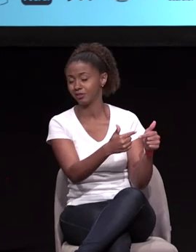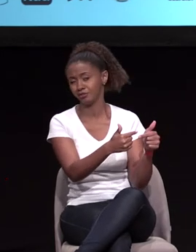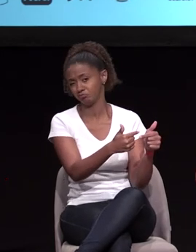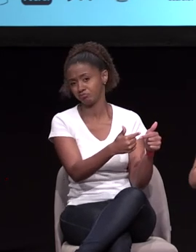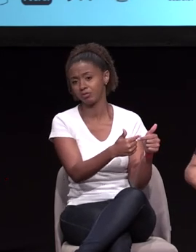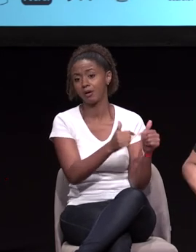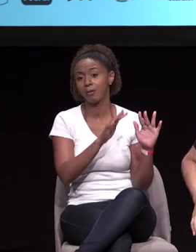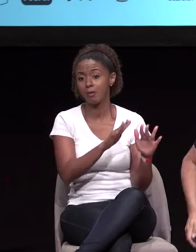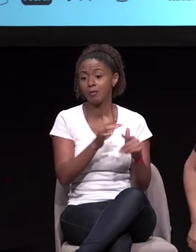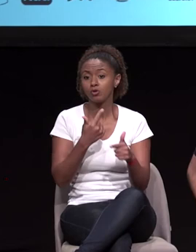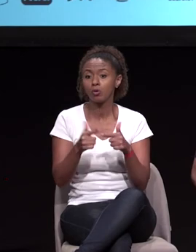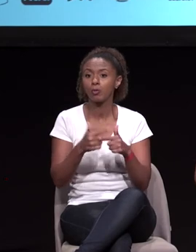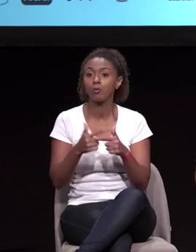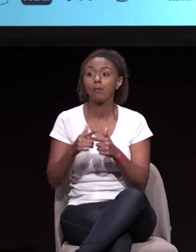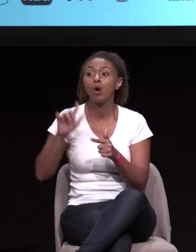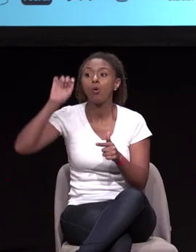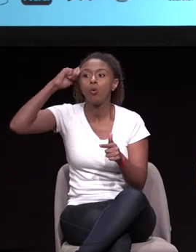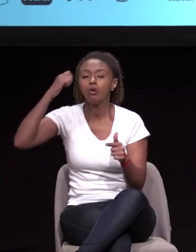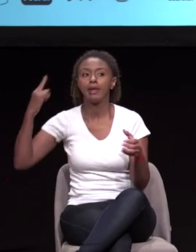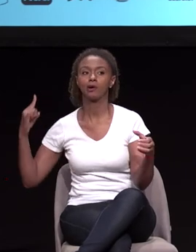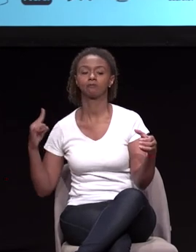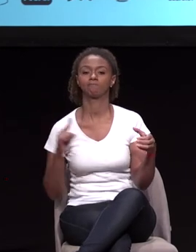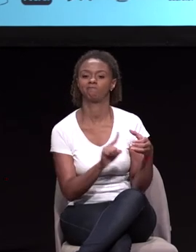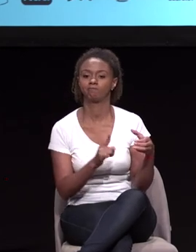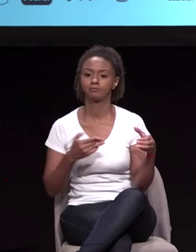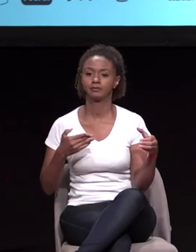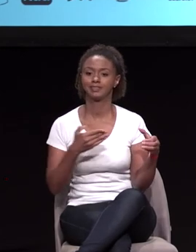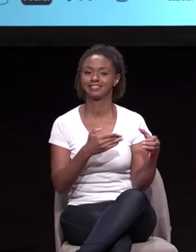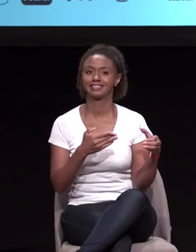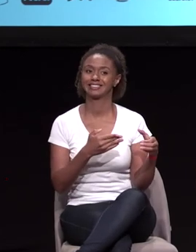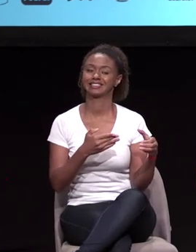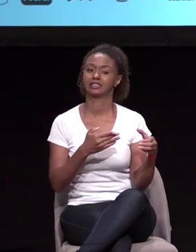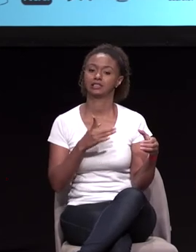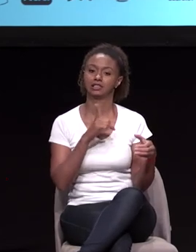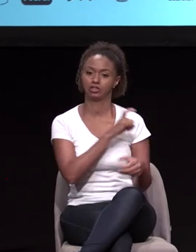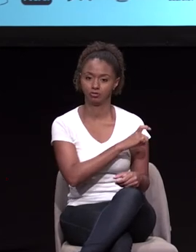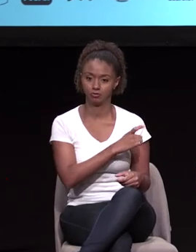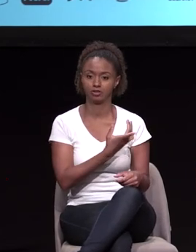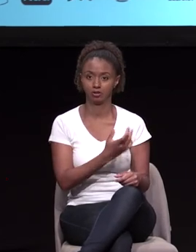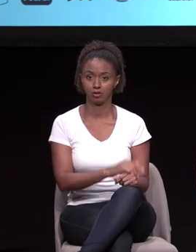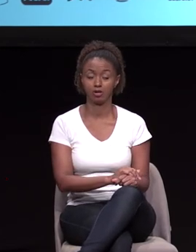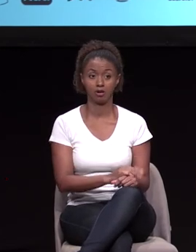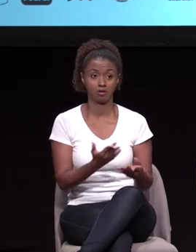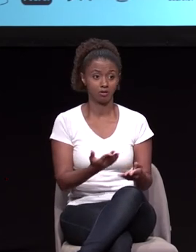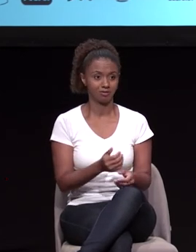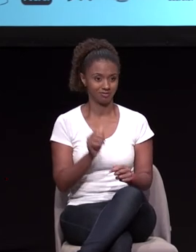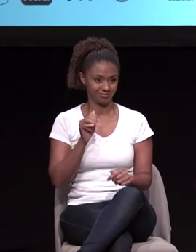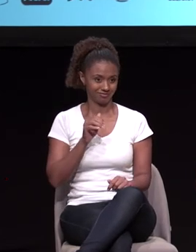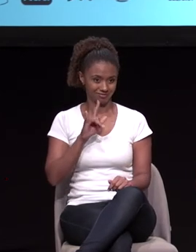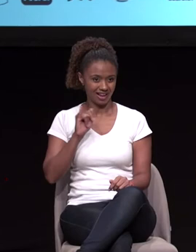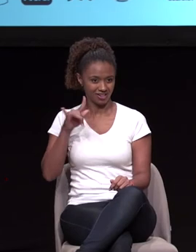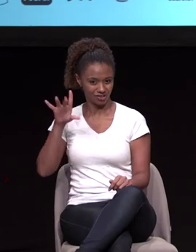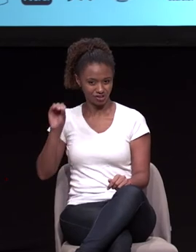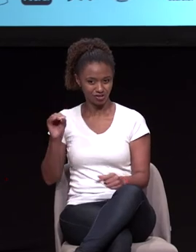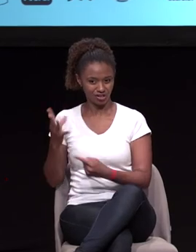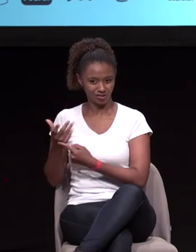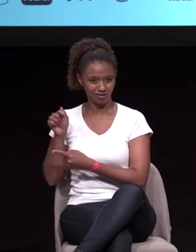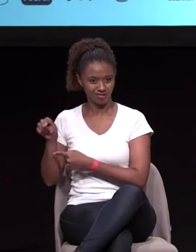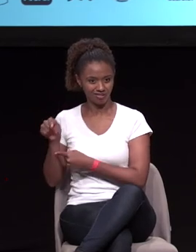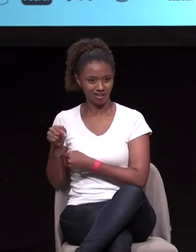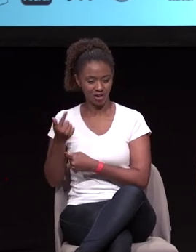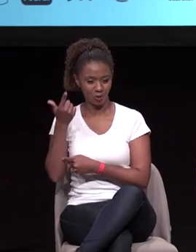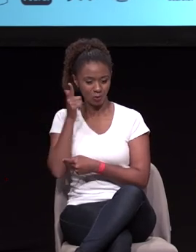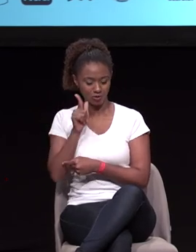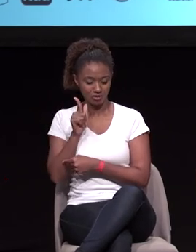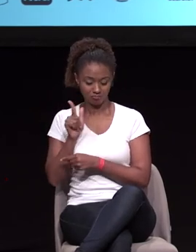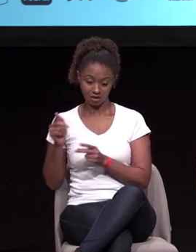assim ainda não colheu encaixado o mesmo caso do aleijadinho e sobre a questão da religiosidade ocorreu depois que a gente comentou